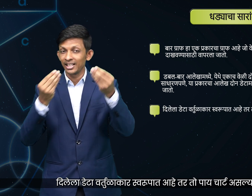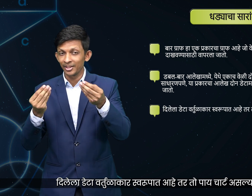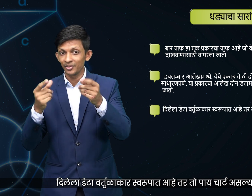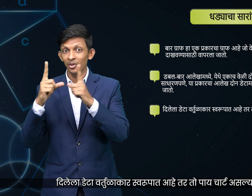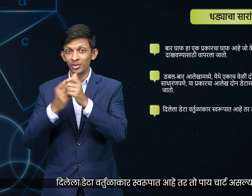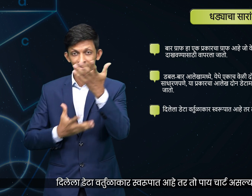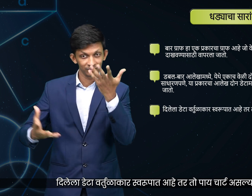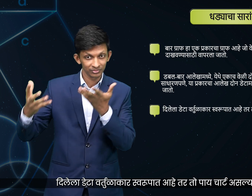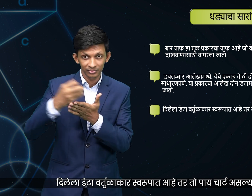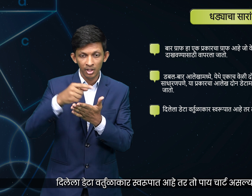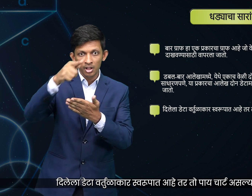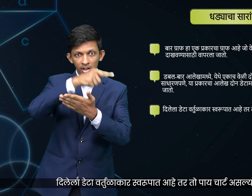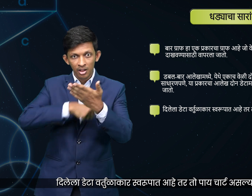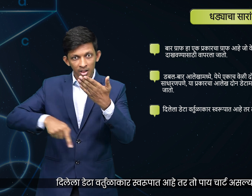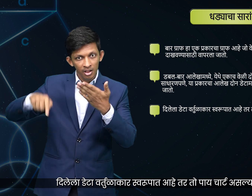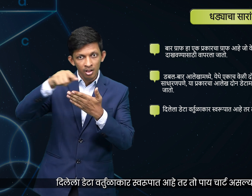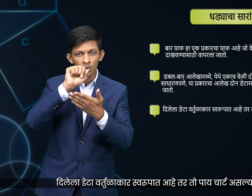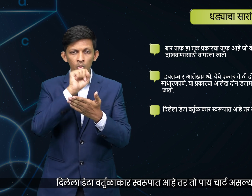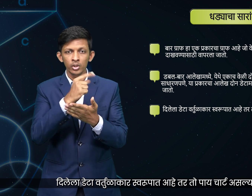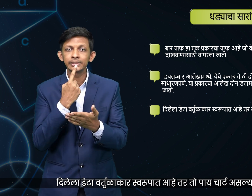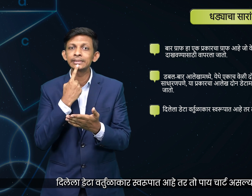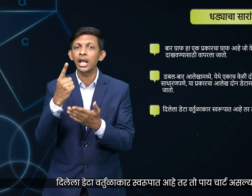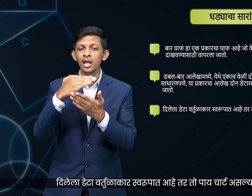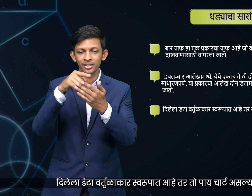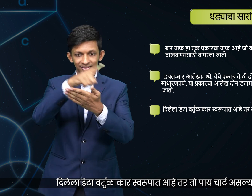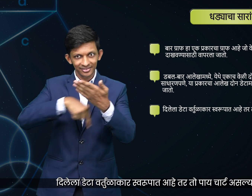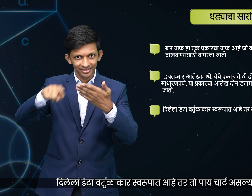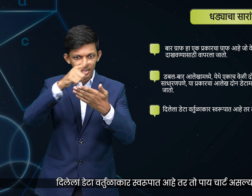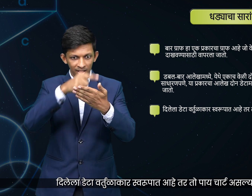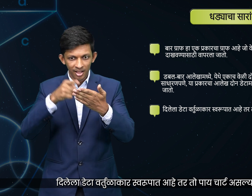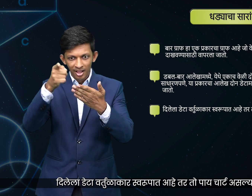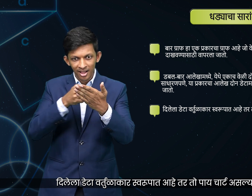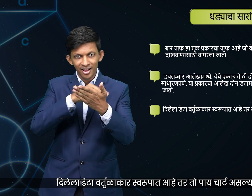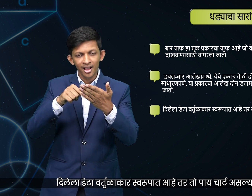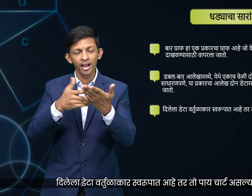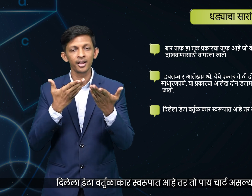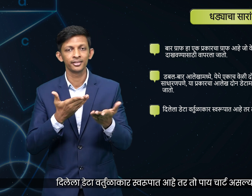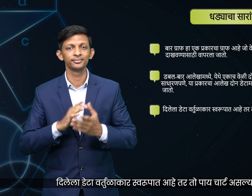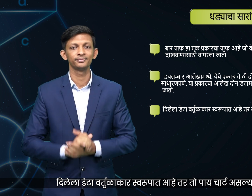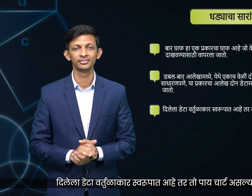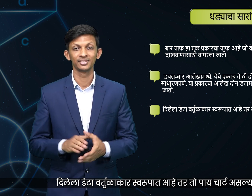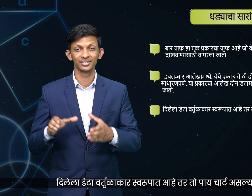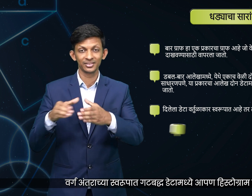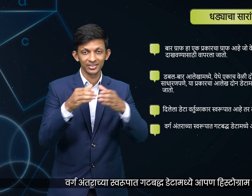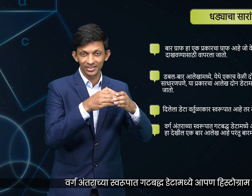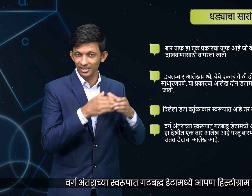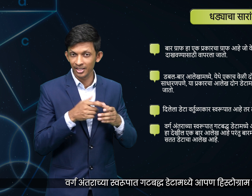दिलेला डेटा वर्तुळाकार स्वरूपात आहे तर तो पाय चार्ट असल्याचे म्हटले जाते. वर्ग